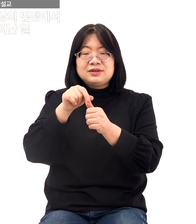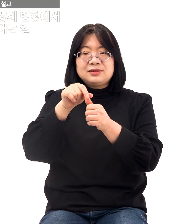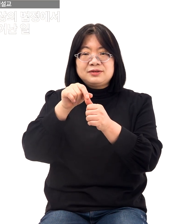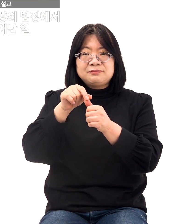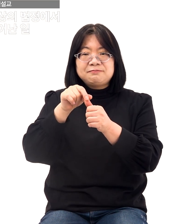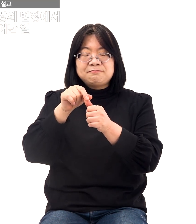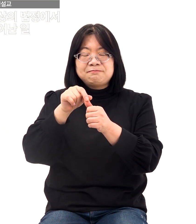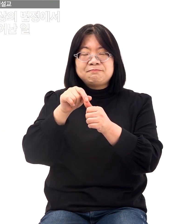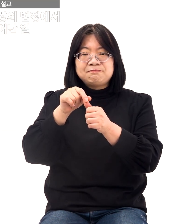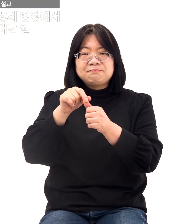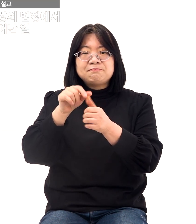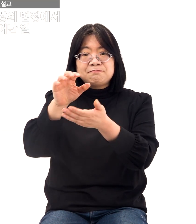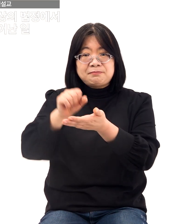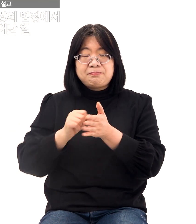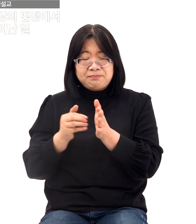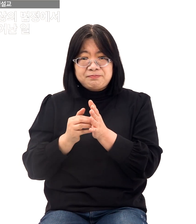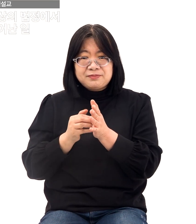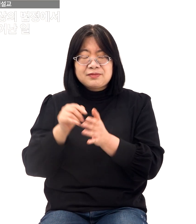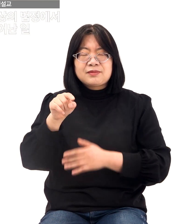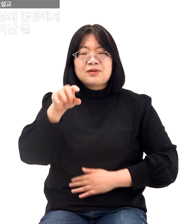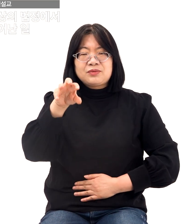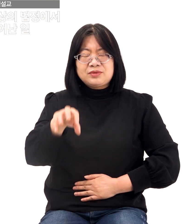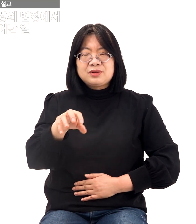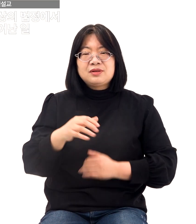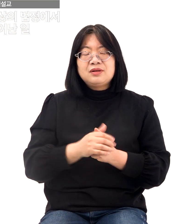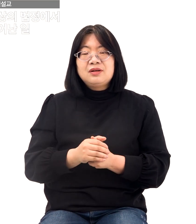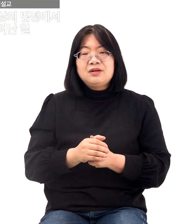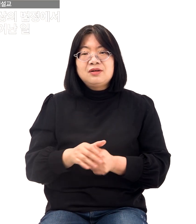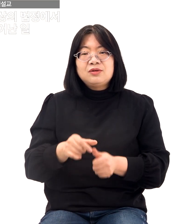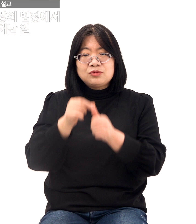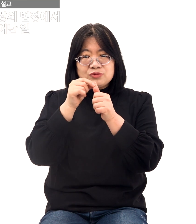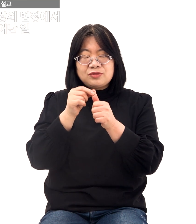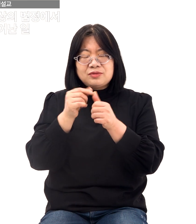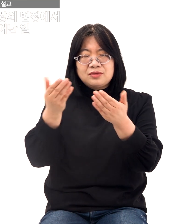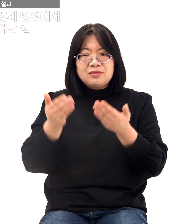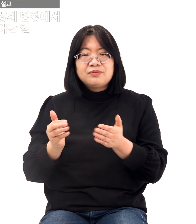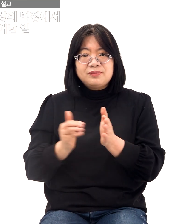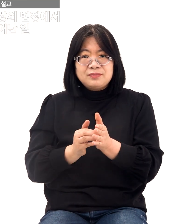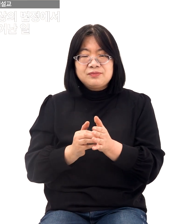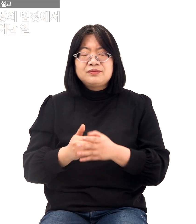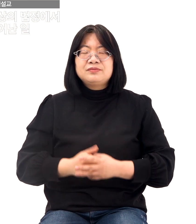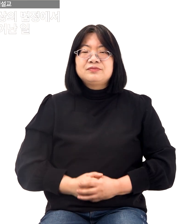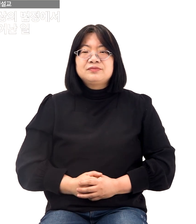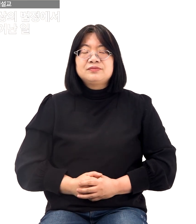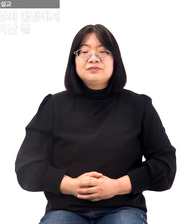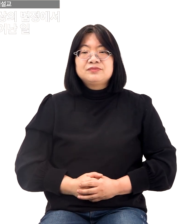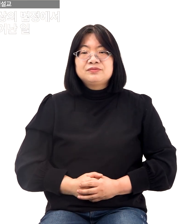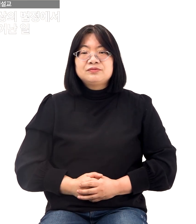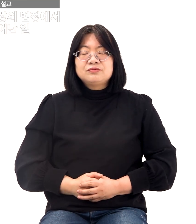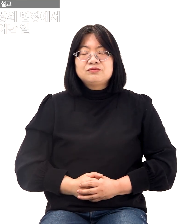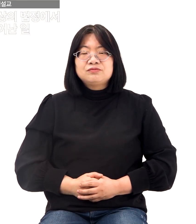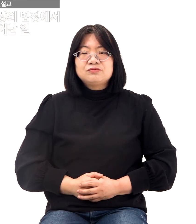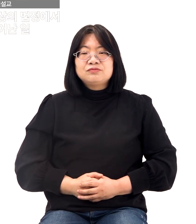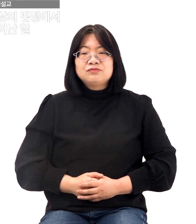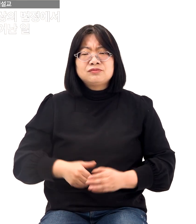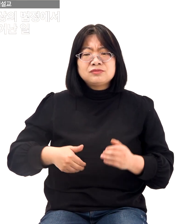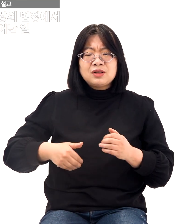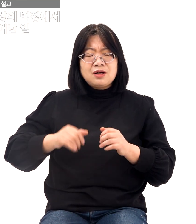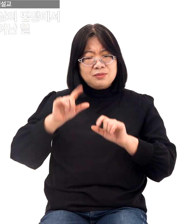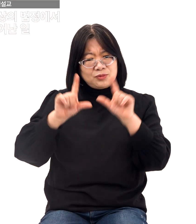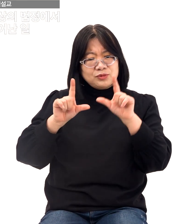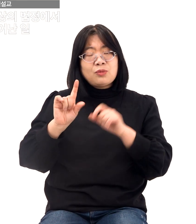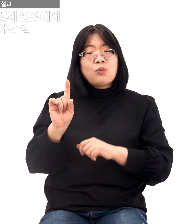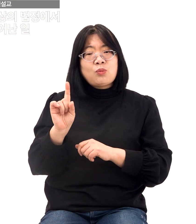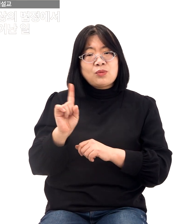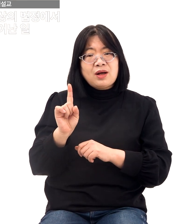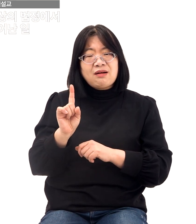받았어요. 그리고 거기에서 구원을 입은 겁니다. 근데 상태는